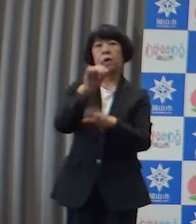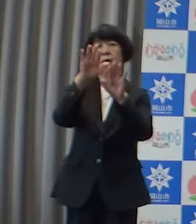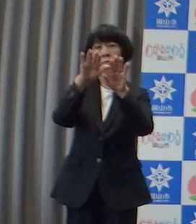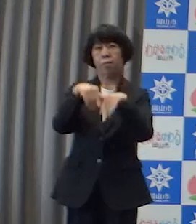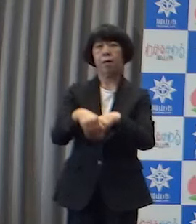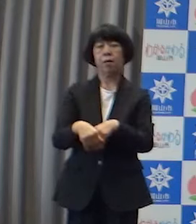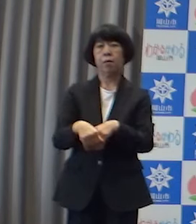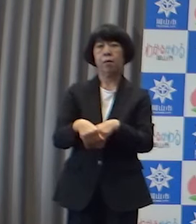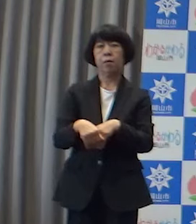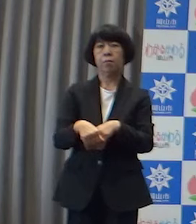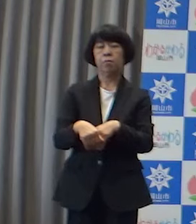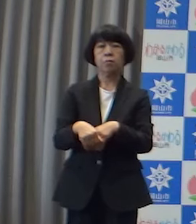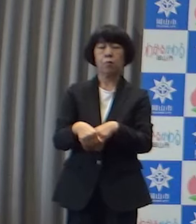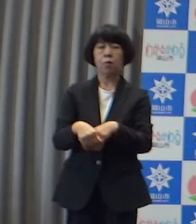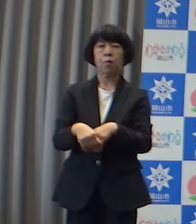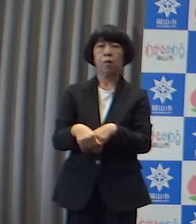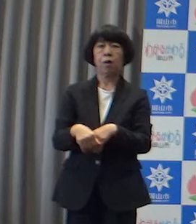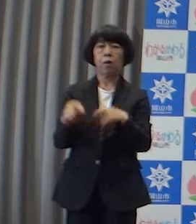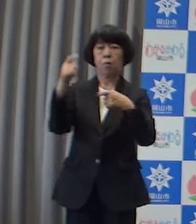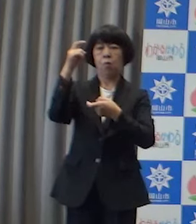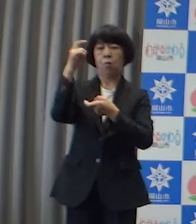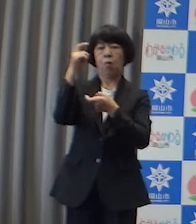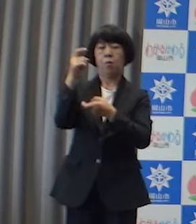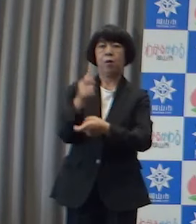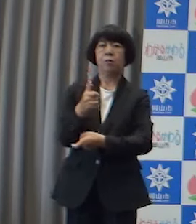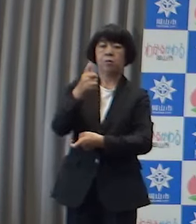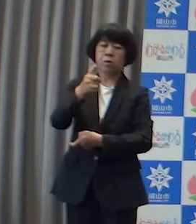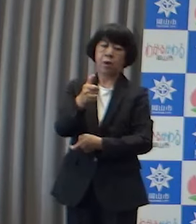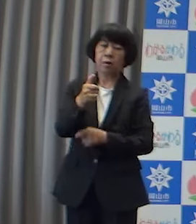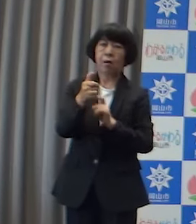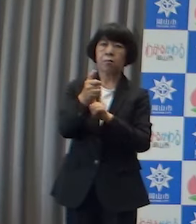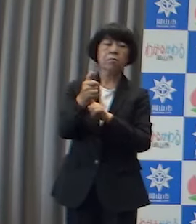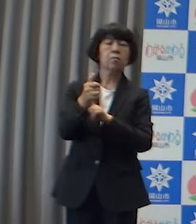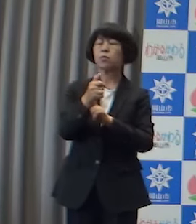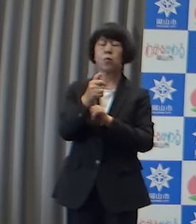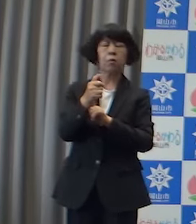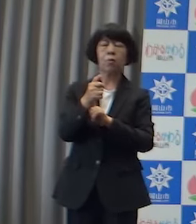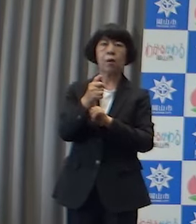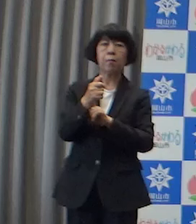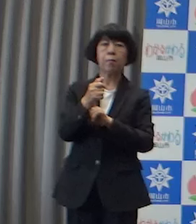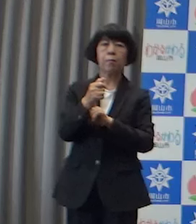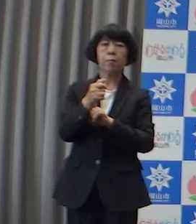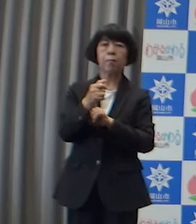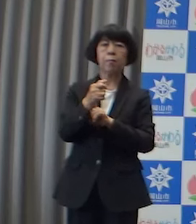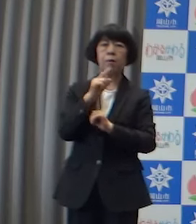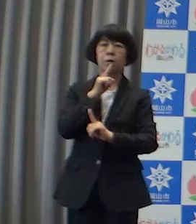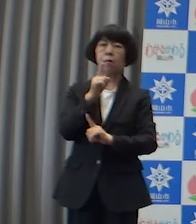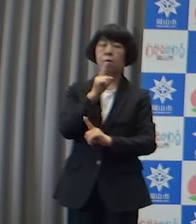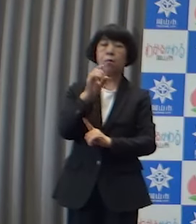謝罪という言葉は一度も使っておりません。